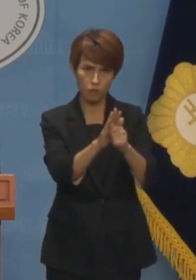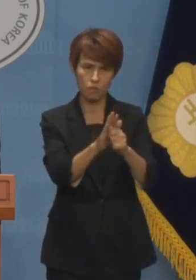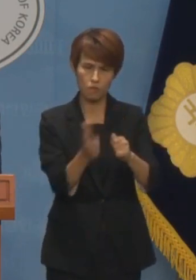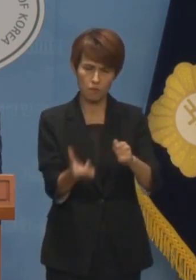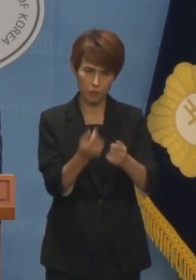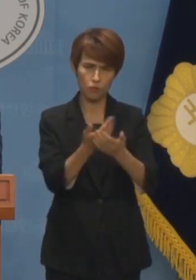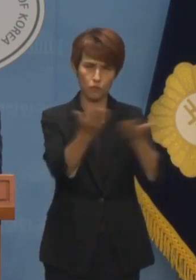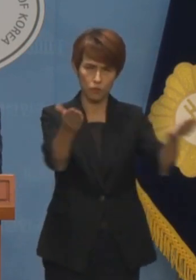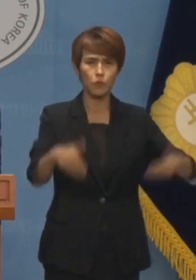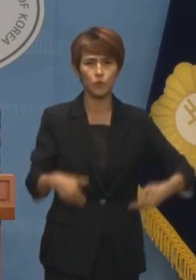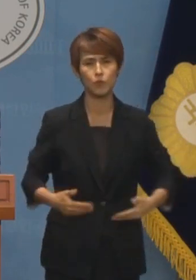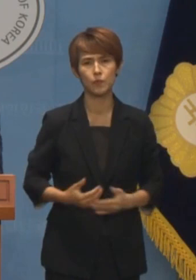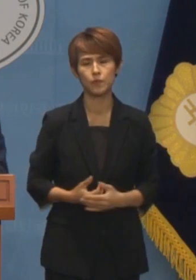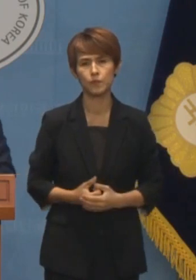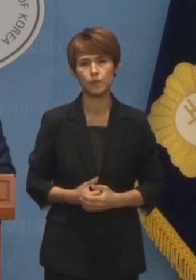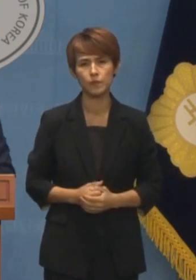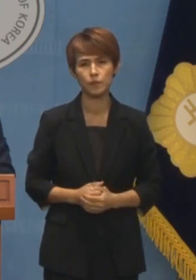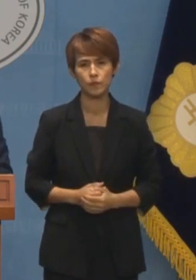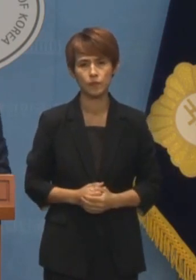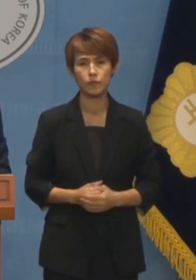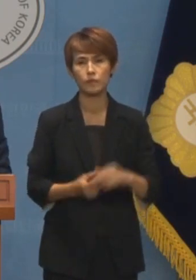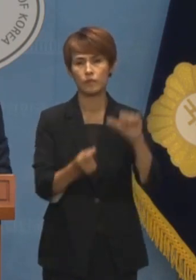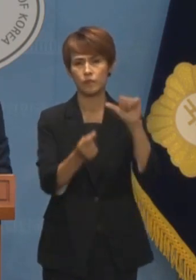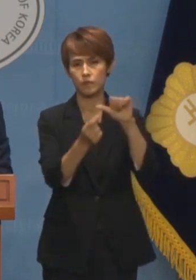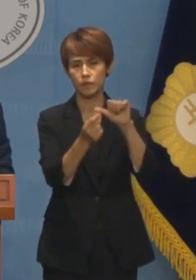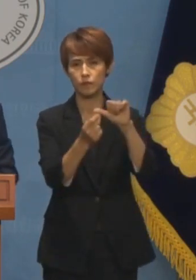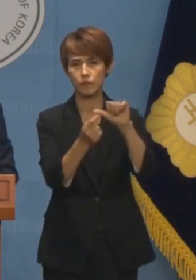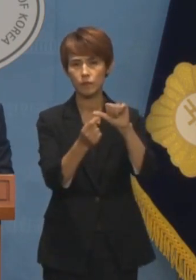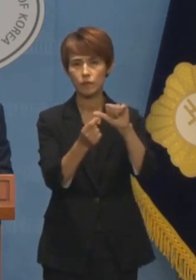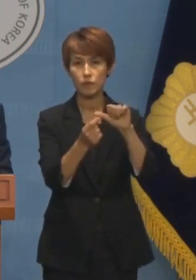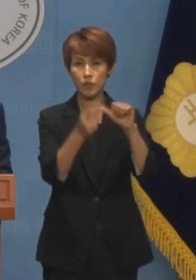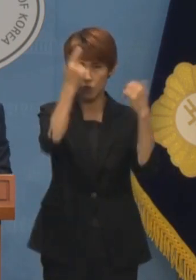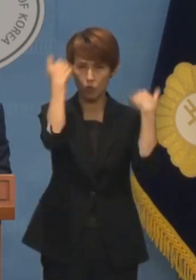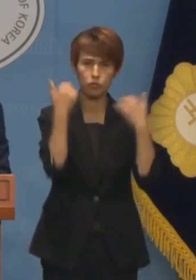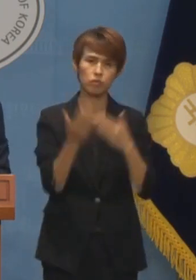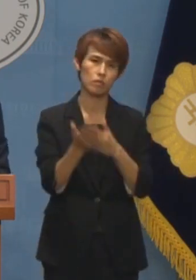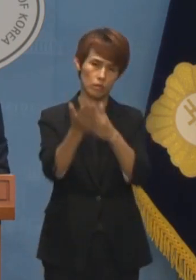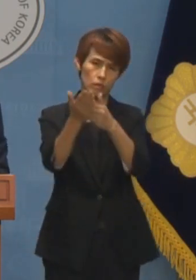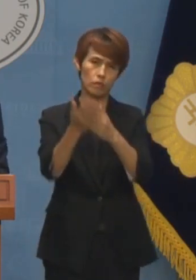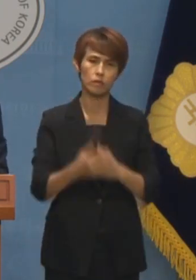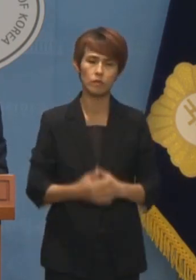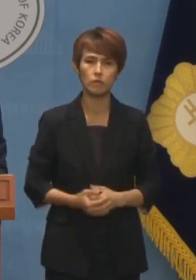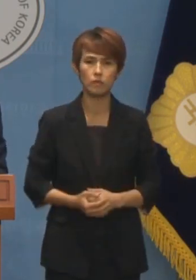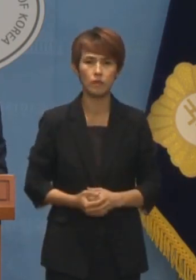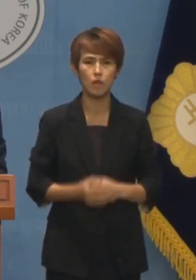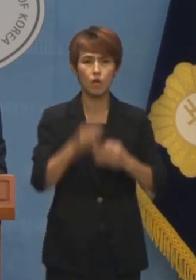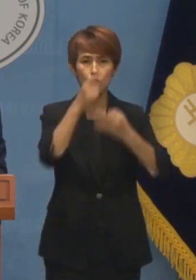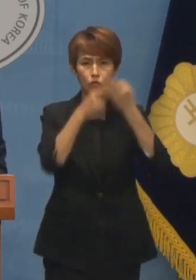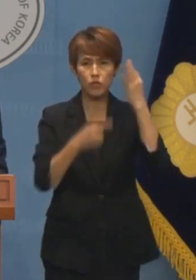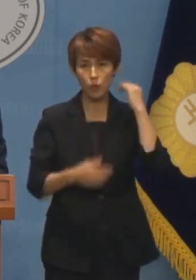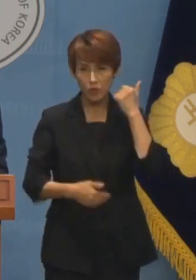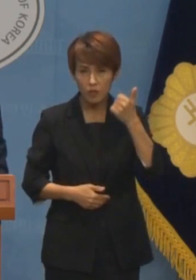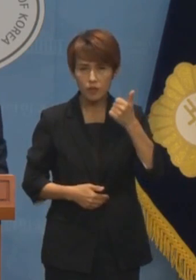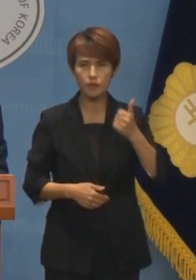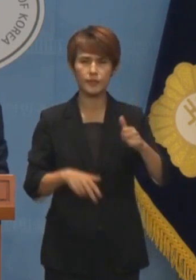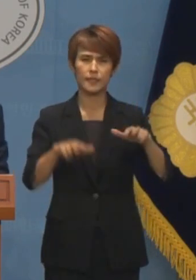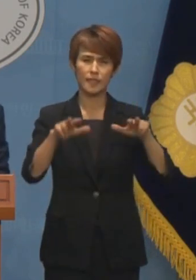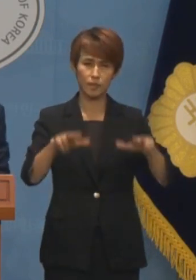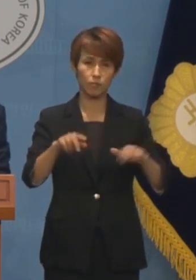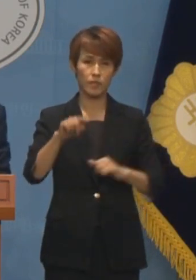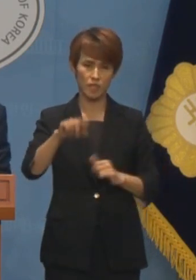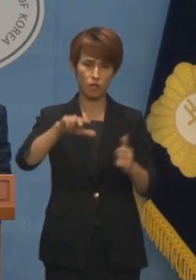할 것으로 보입니다. 다섯째, 정부에 촉구합니다. 윤석열 대통령은 즉시 근본